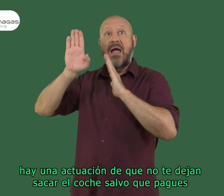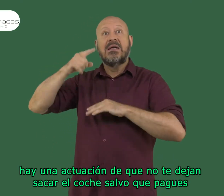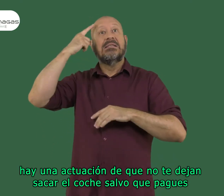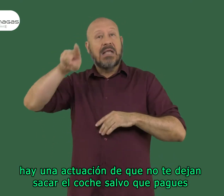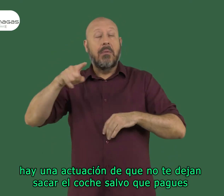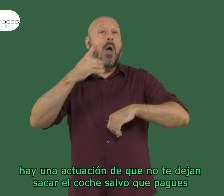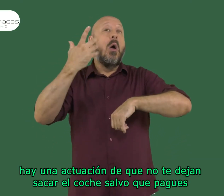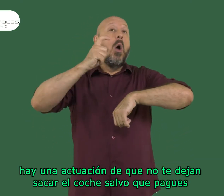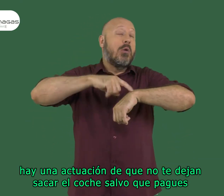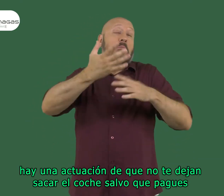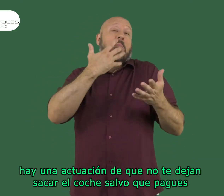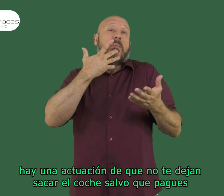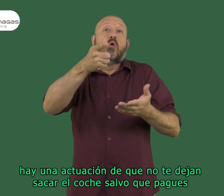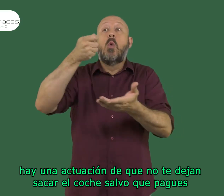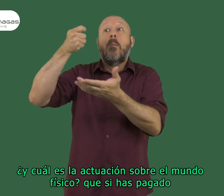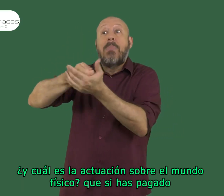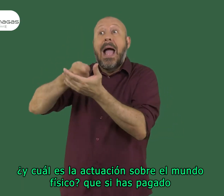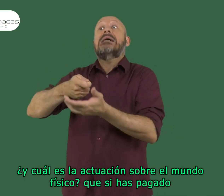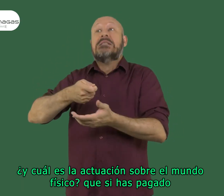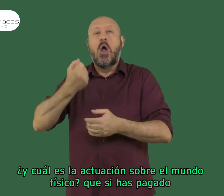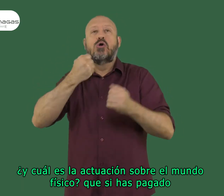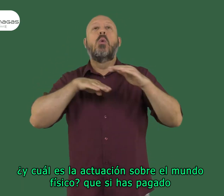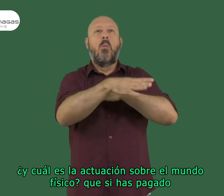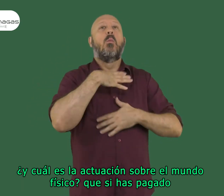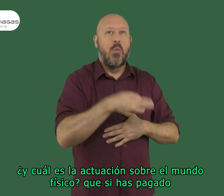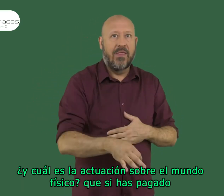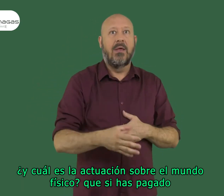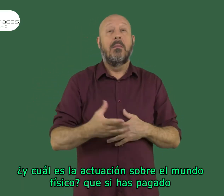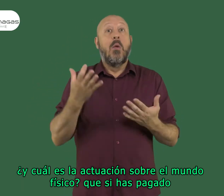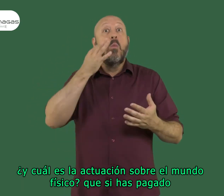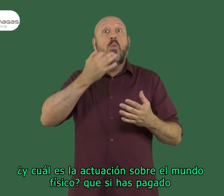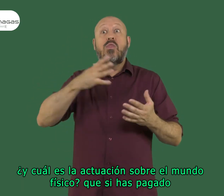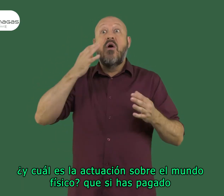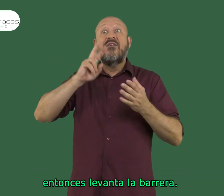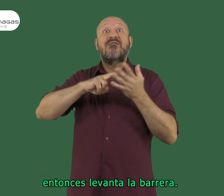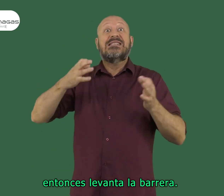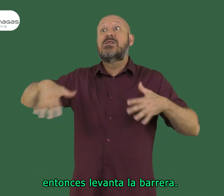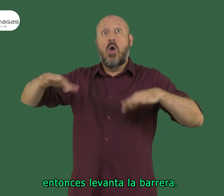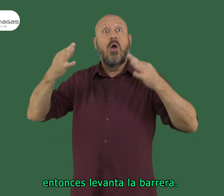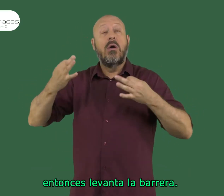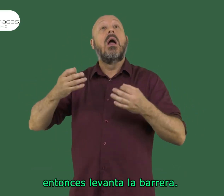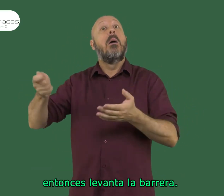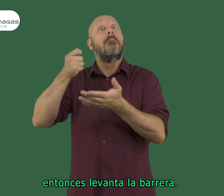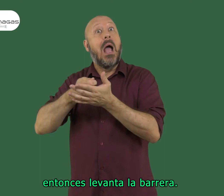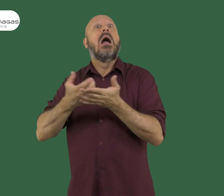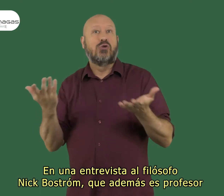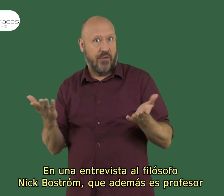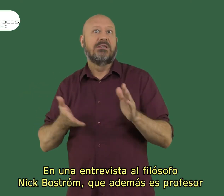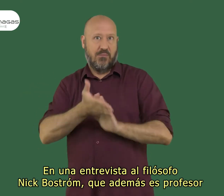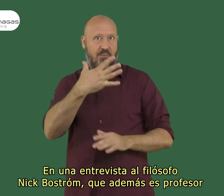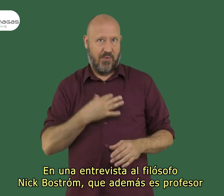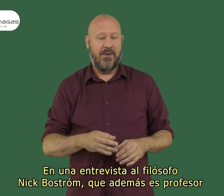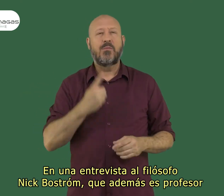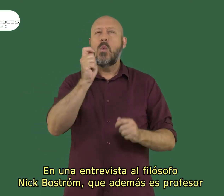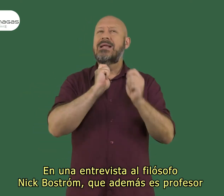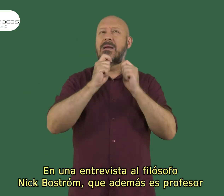coche, salvo que pagues. ¿Y cuál es la actuación sobre el mundo físico? Que si has pagado, entonces levantas la barrera. En una